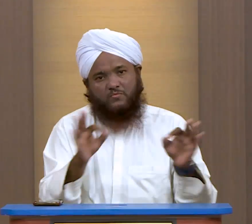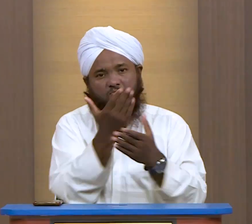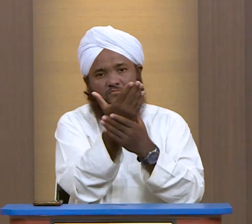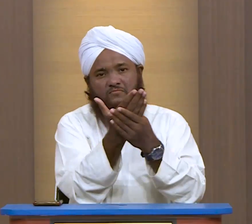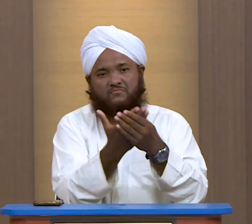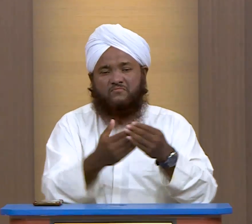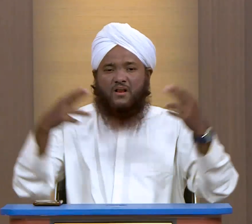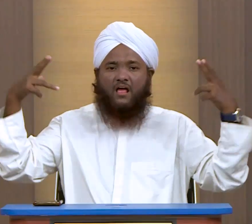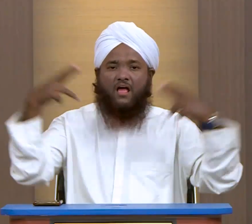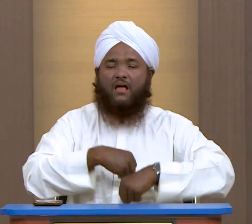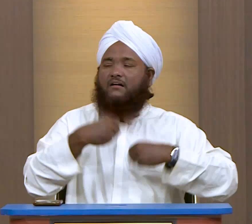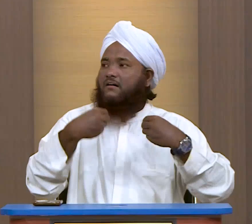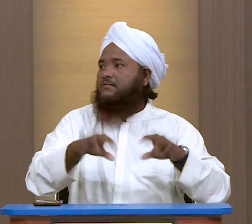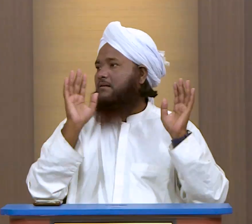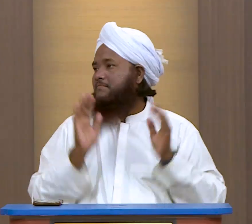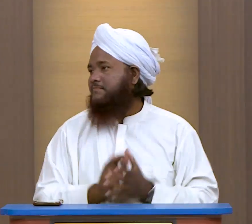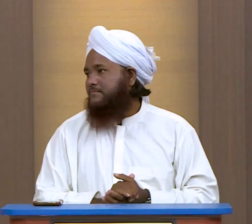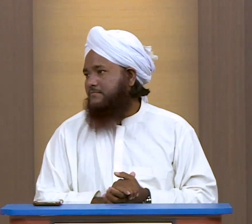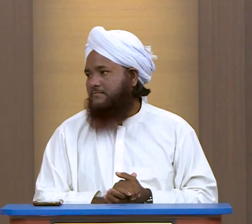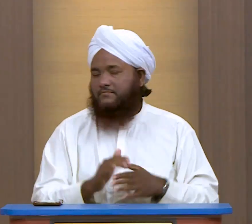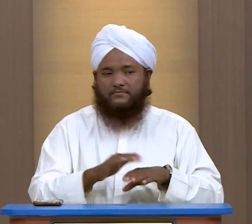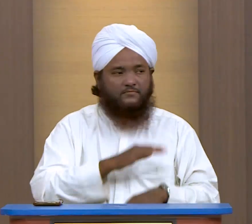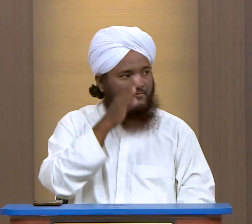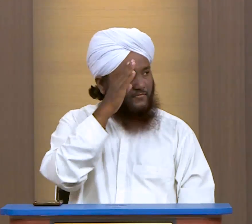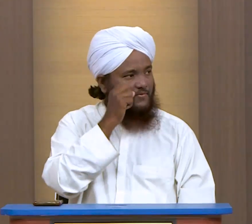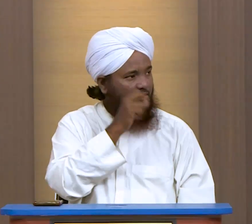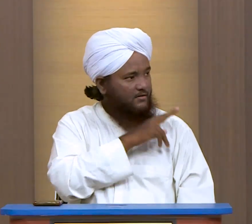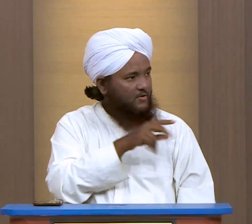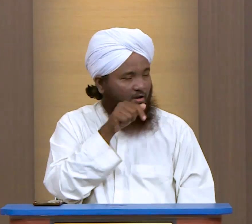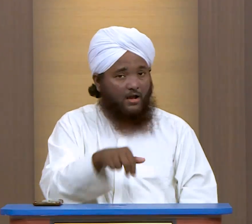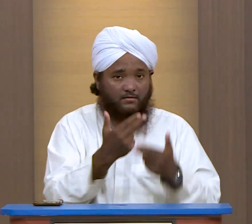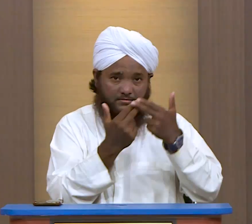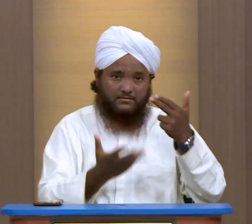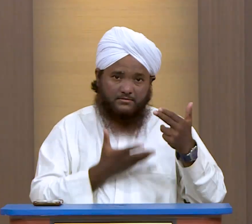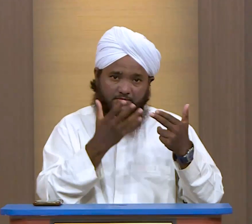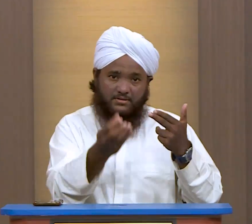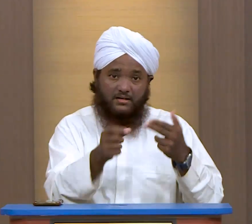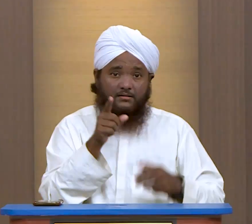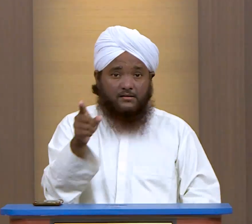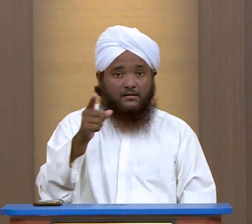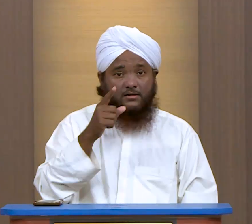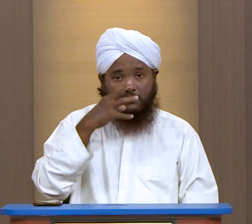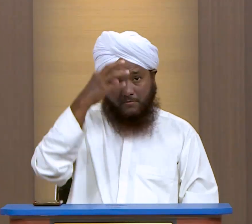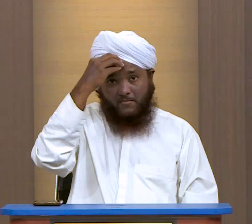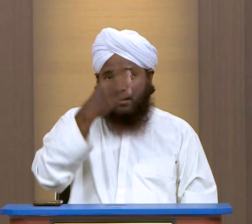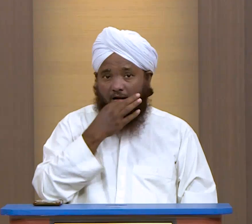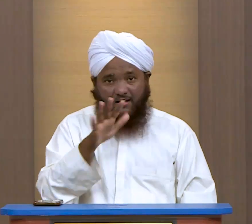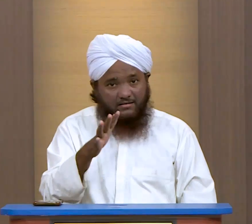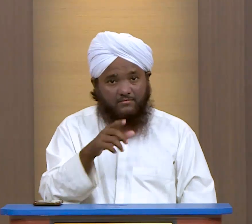سما گیا۔ پیارے اسلامی بھائیوں، ابھی ہم نے والدین کی نافرمانی کرنے والے کا عبرتناک انجام سنا۔